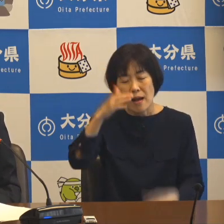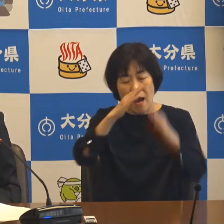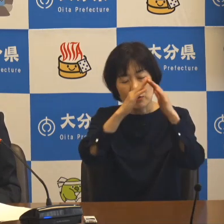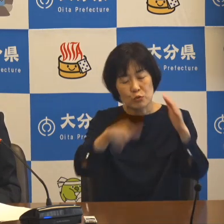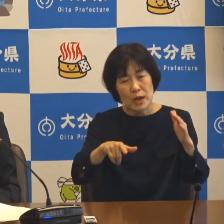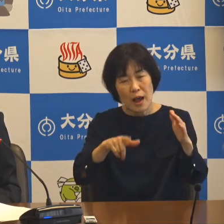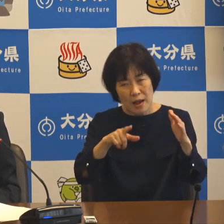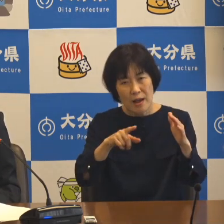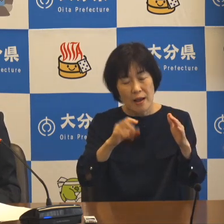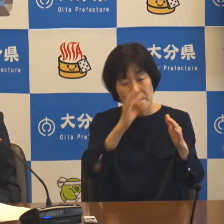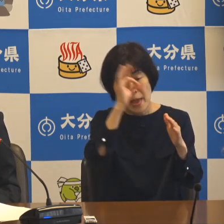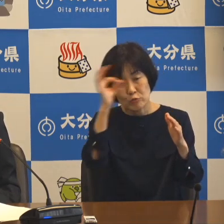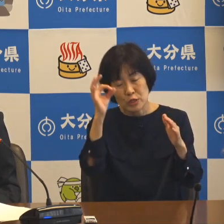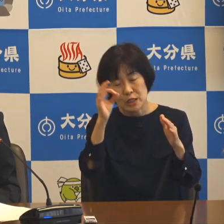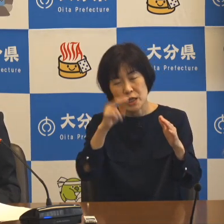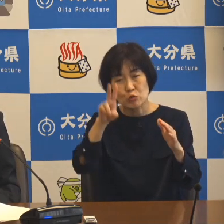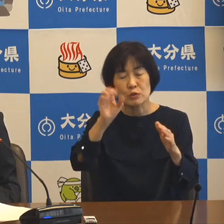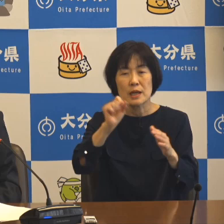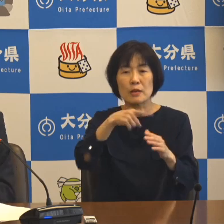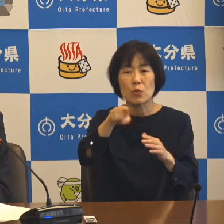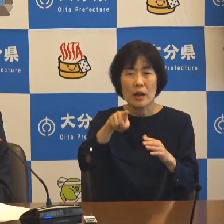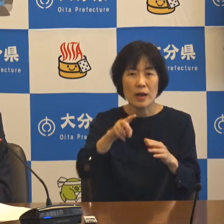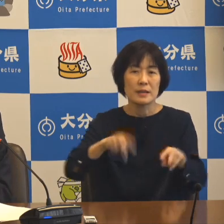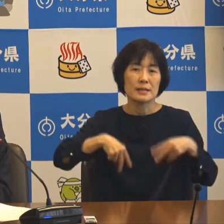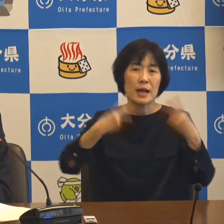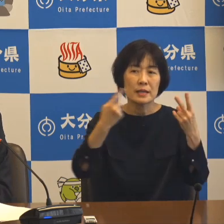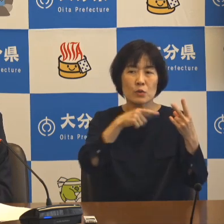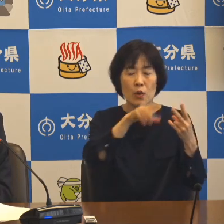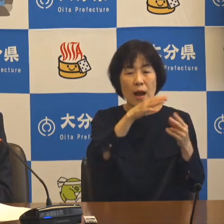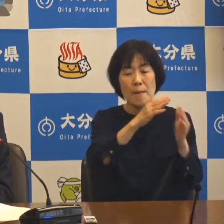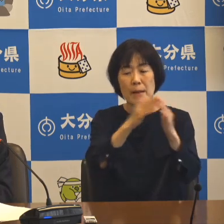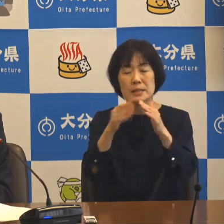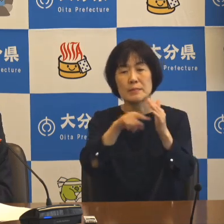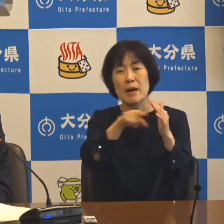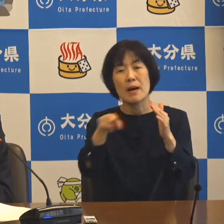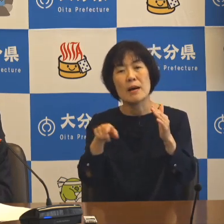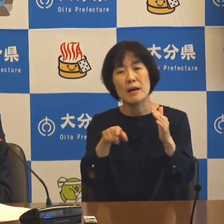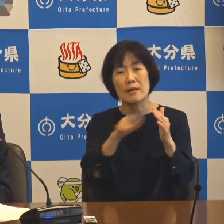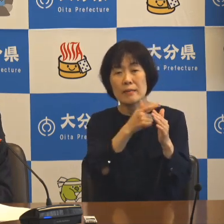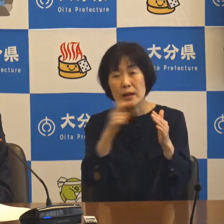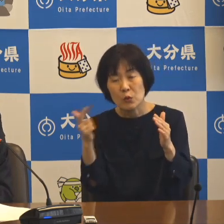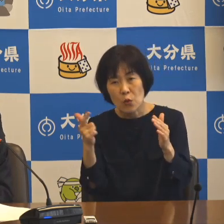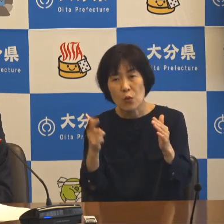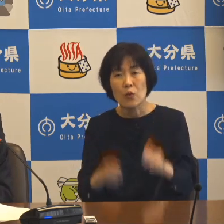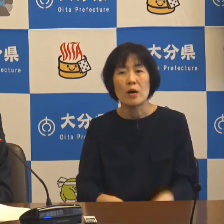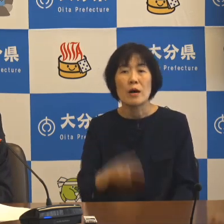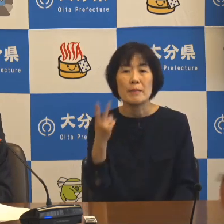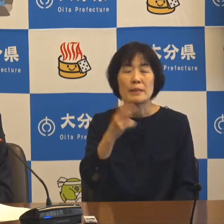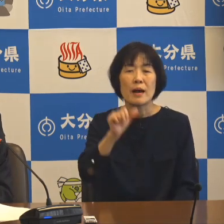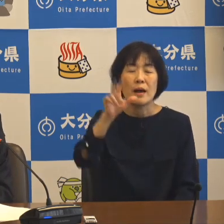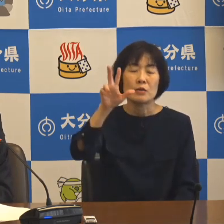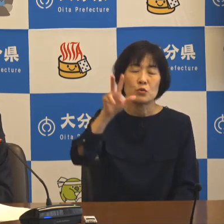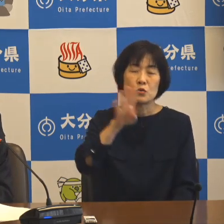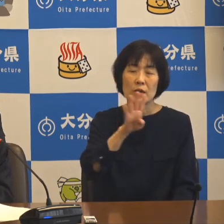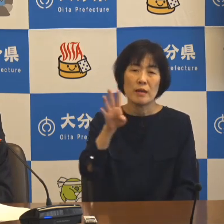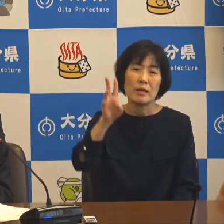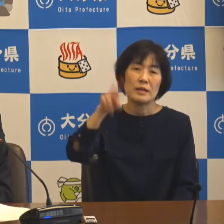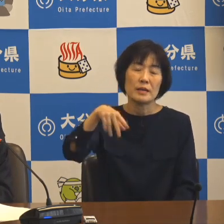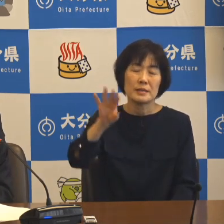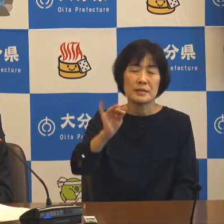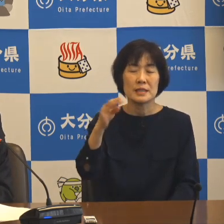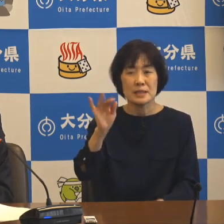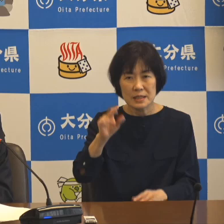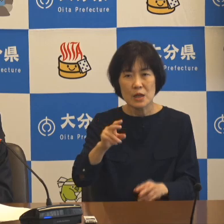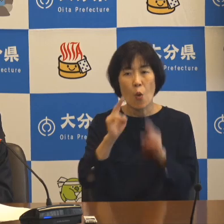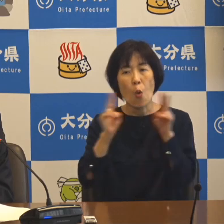の酒蔵祭りとか、佐伯のこうの町バルでありますとかです、またアルゲッチ音楽祭も非常にもう満席